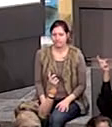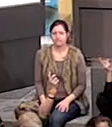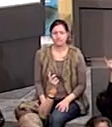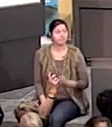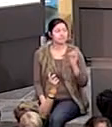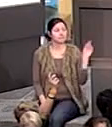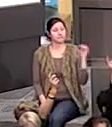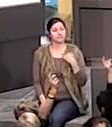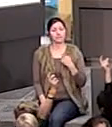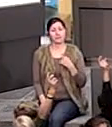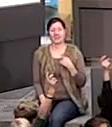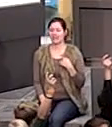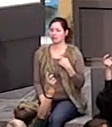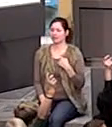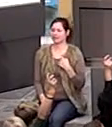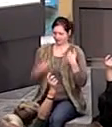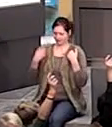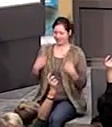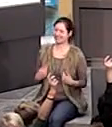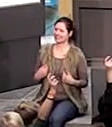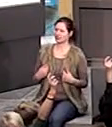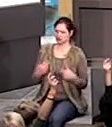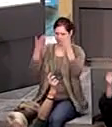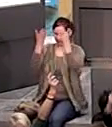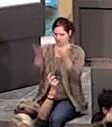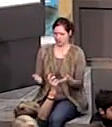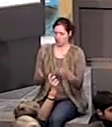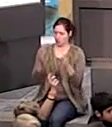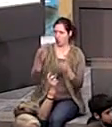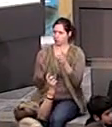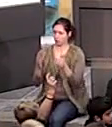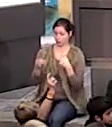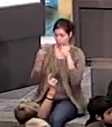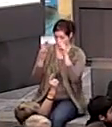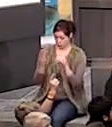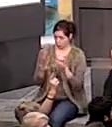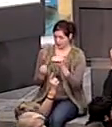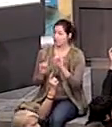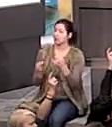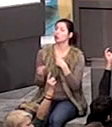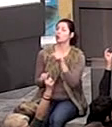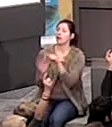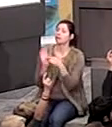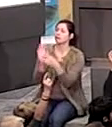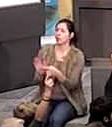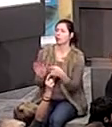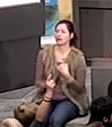Ik heb zowel met die fysieke robots gewerkt, we hebben daar wat onderzoek mee gedaan. Maar kan je een ander voorbeeld geven?